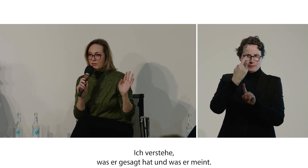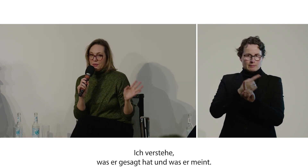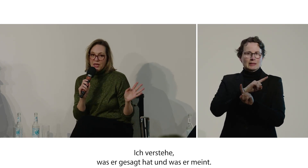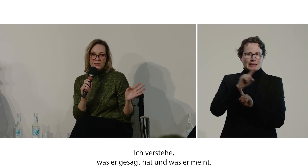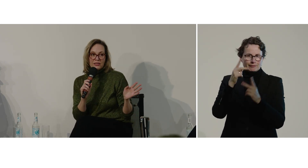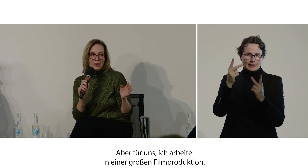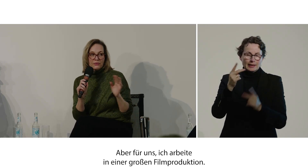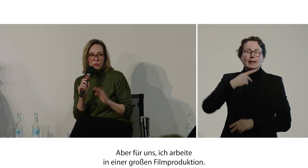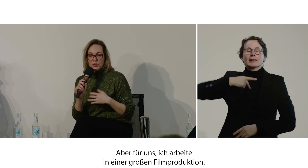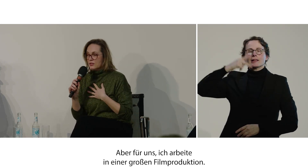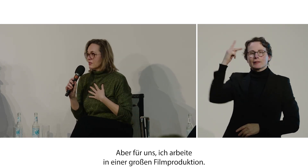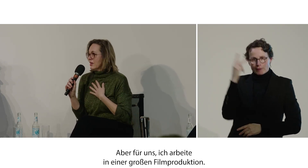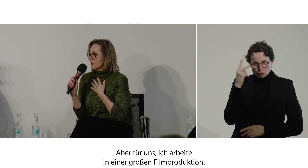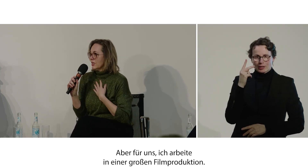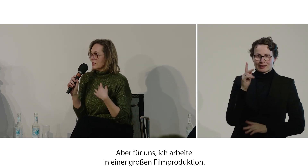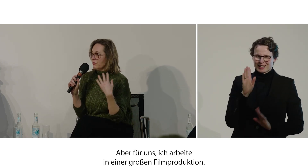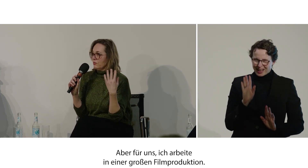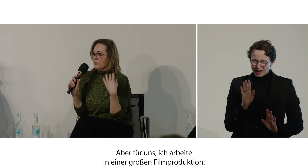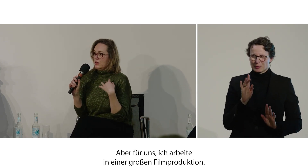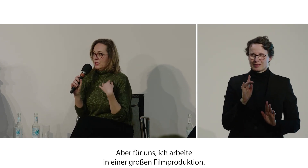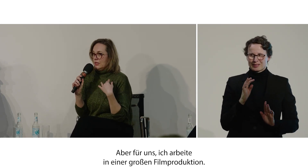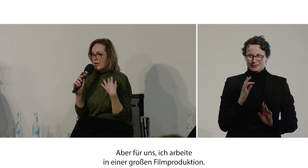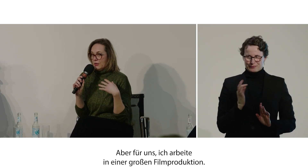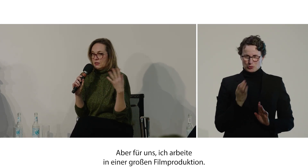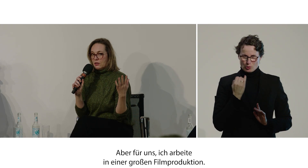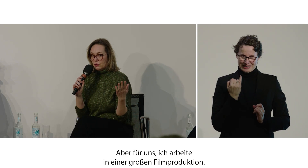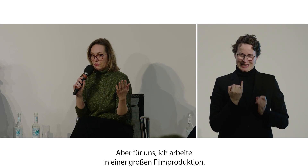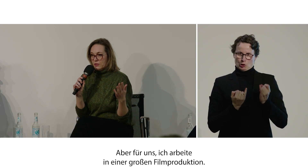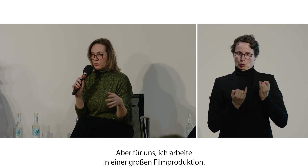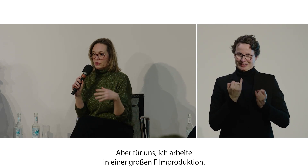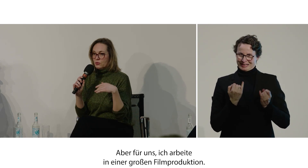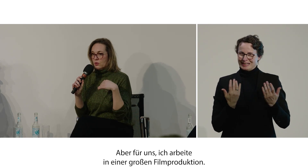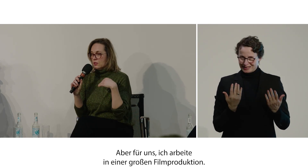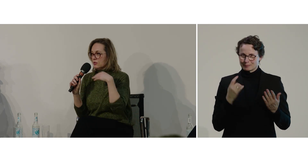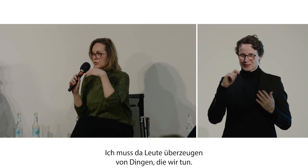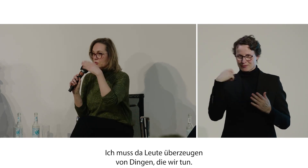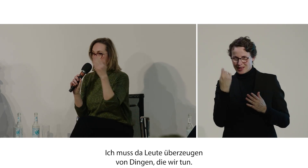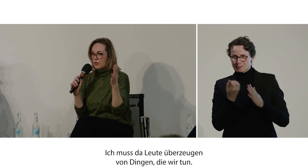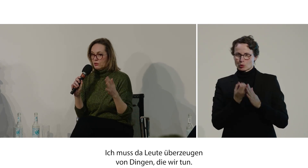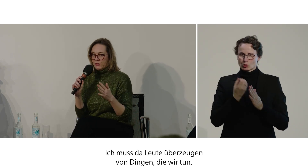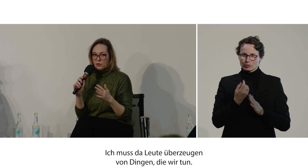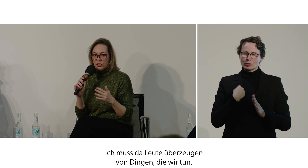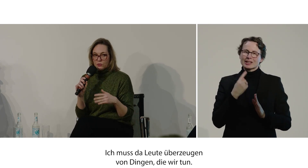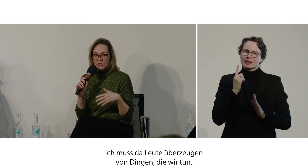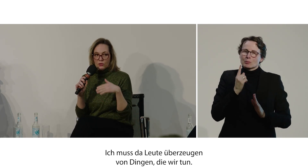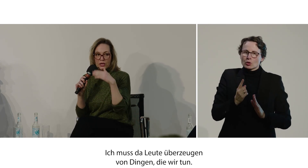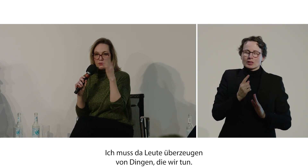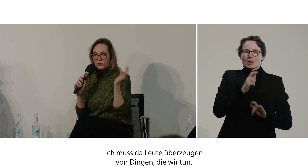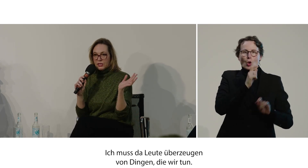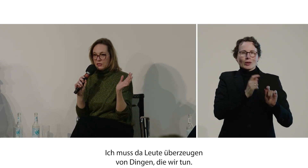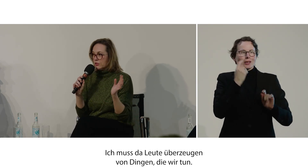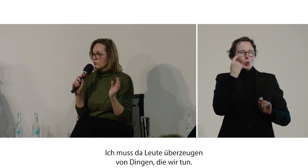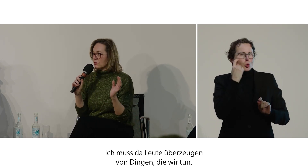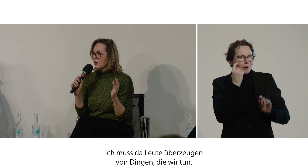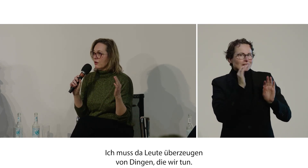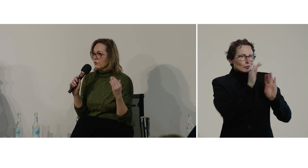gesagt hat und was er meint, aber für uns, also jetzt, ich arbeite in einer großen Filmproduktion, ich muss da irgendwelche Leute überzeugen